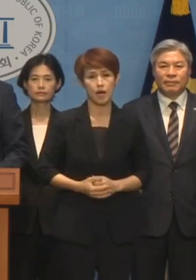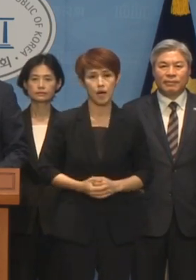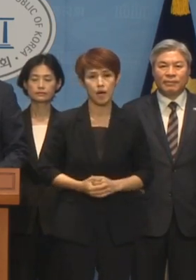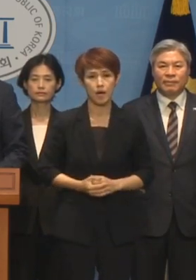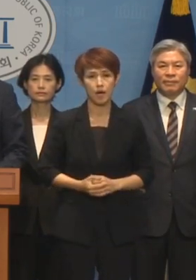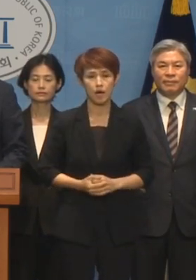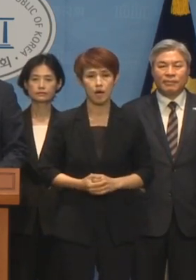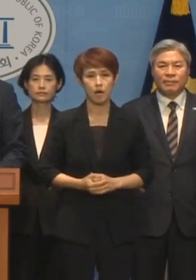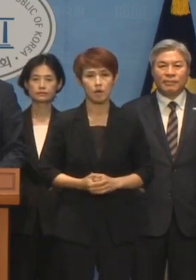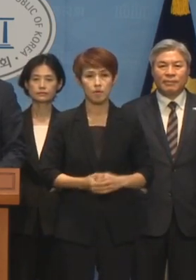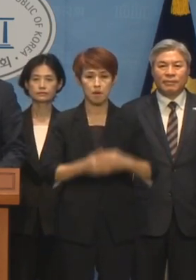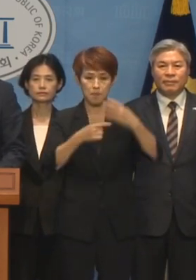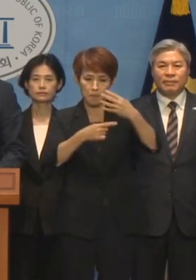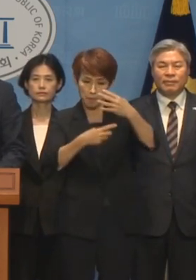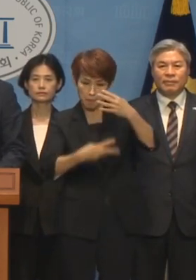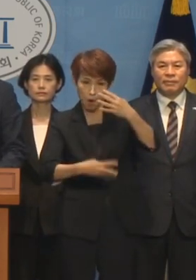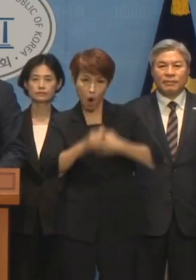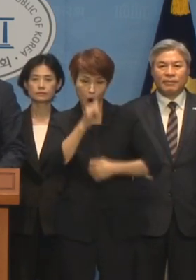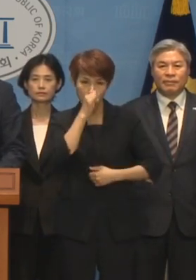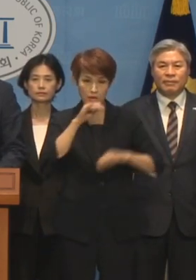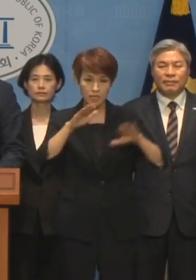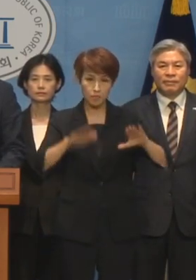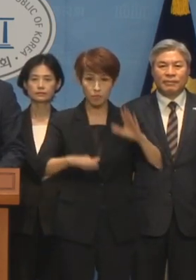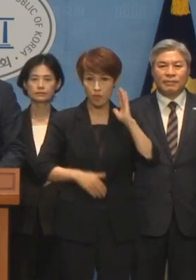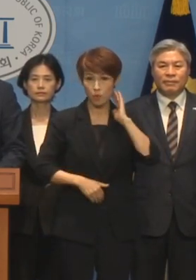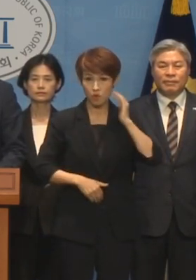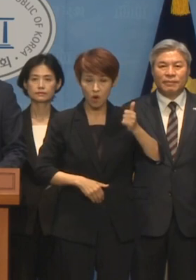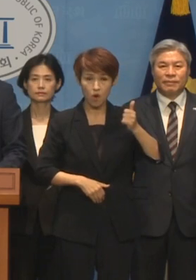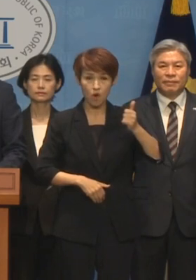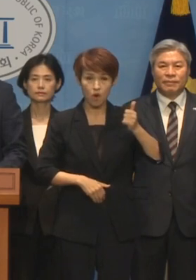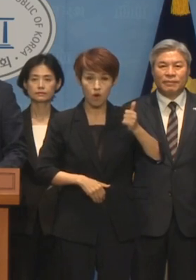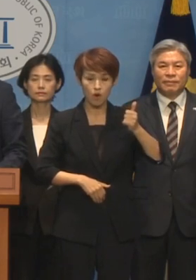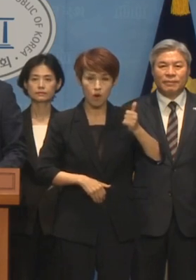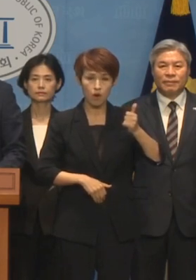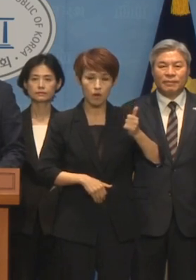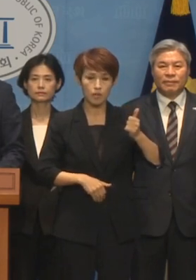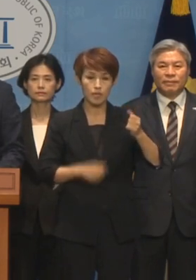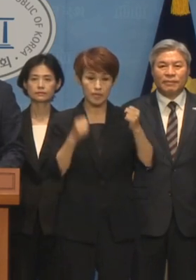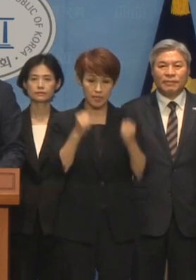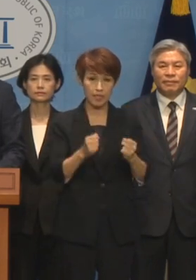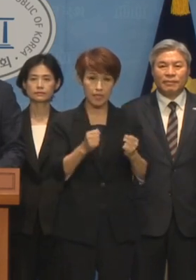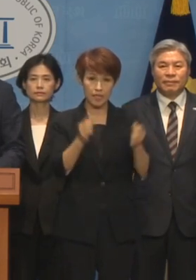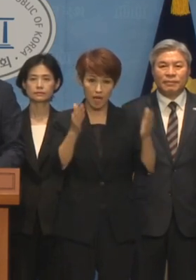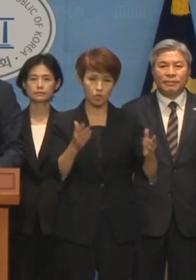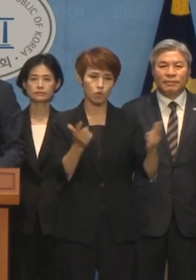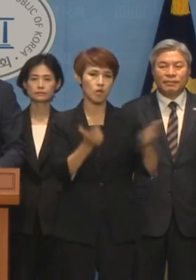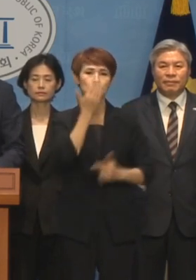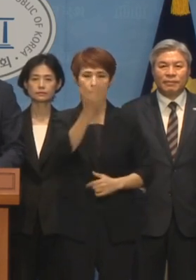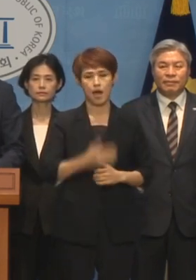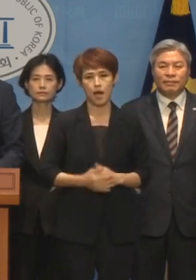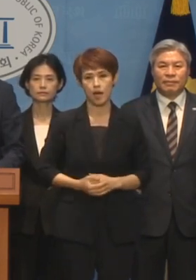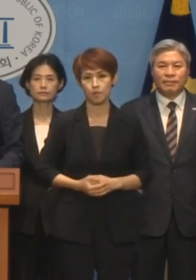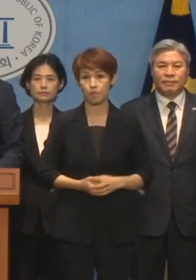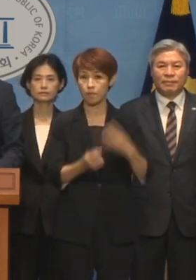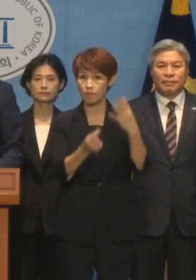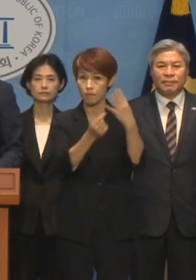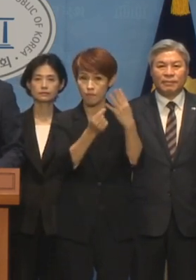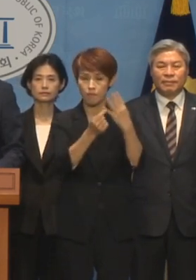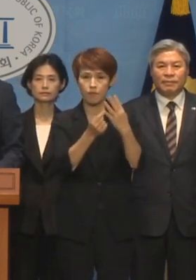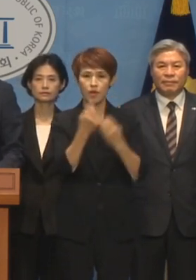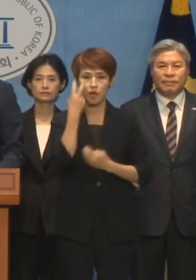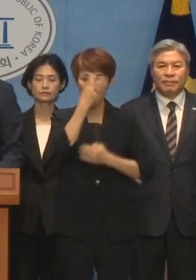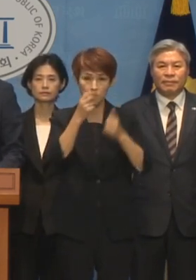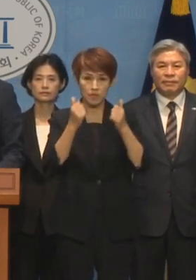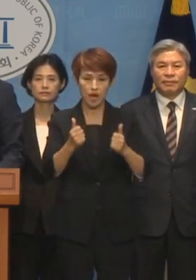부칙 조항을 두어 현직 대통령 재임 기간을 조정할 수 있을 것입니다. 네 번째,